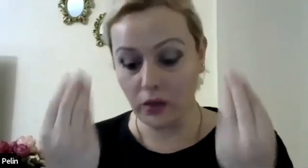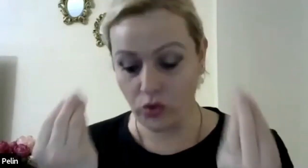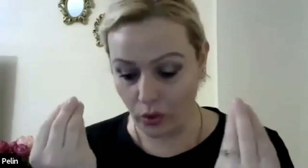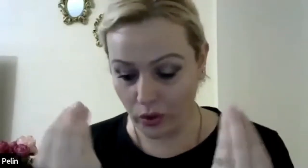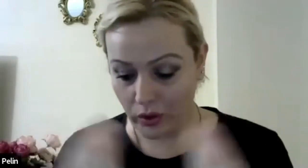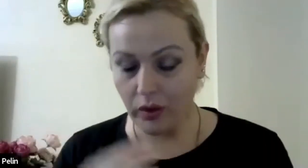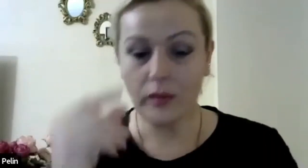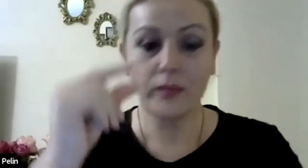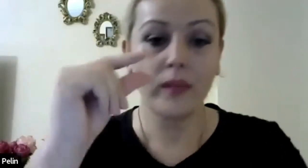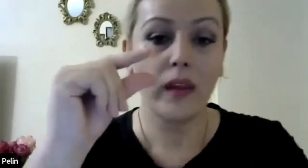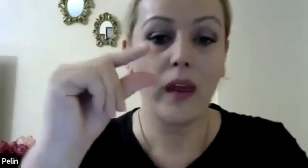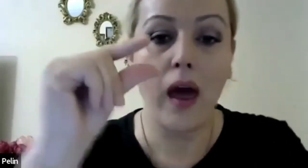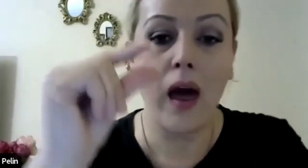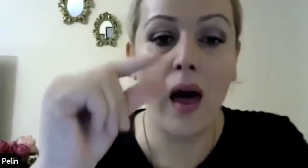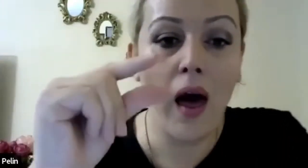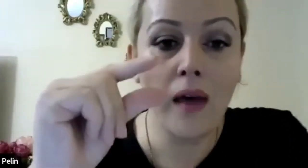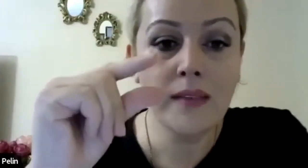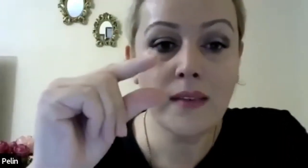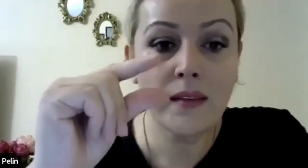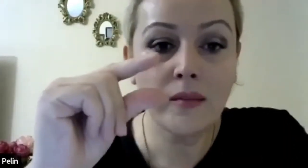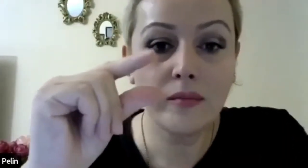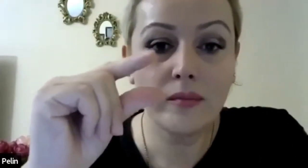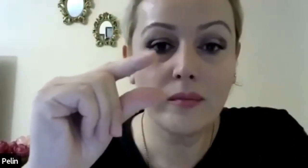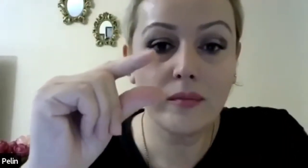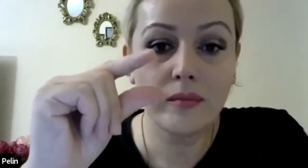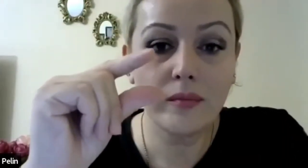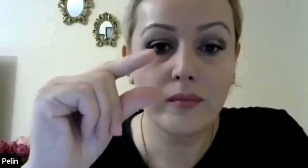çok. Az.